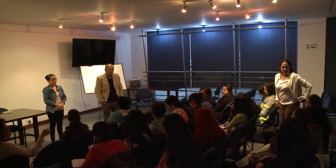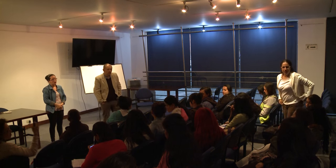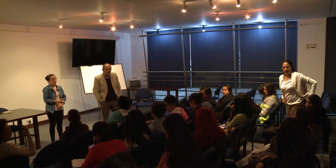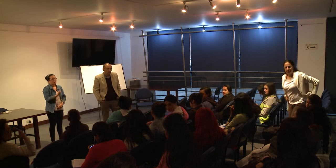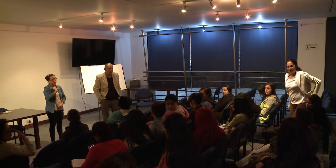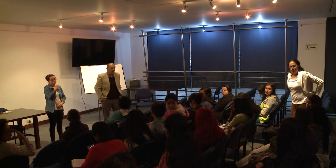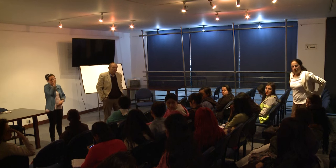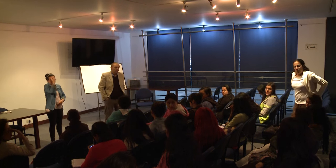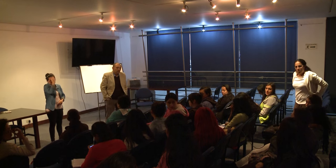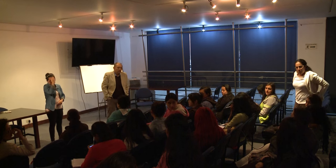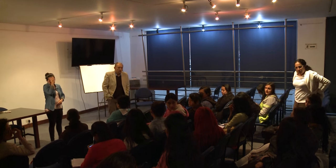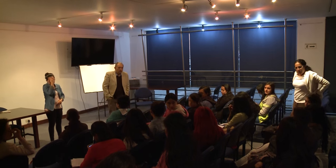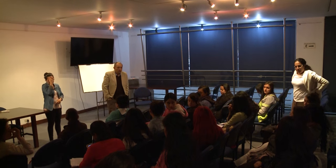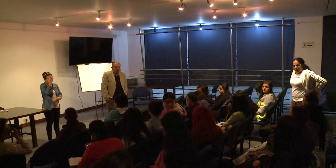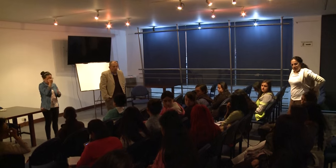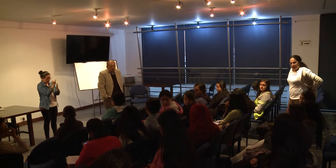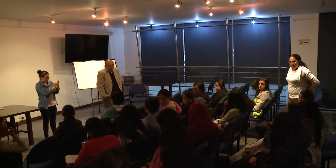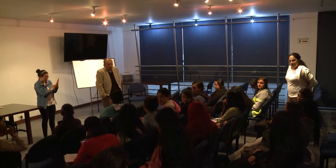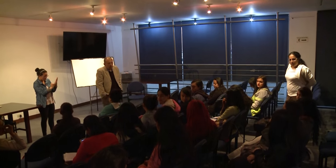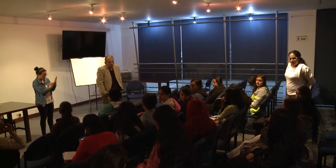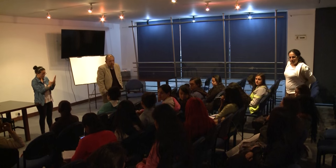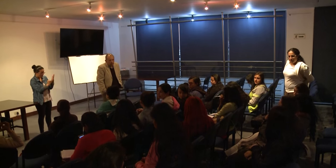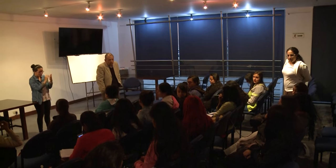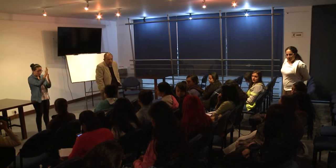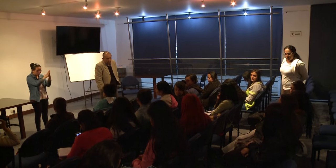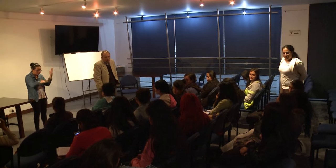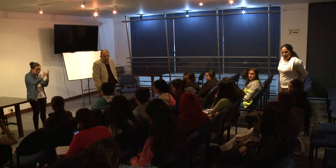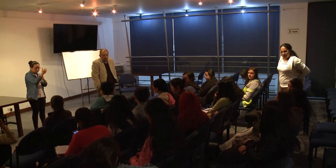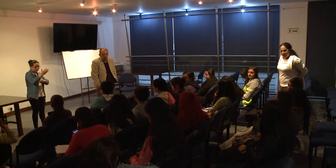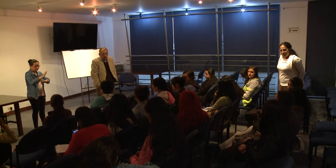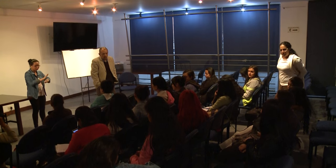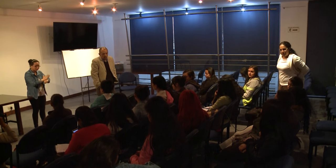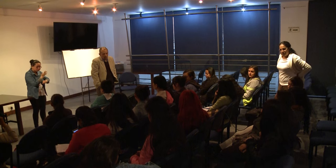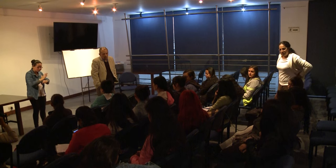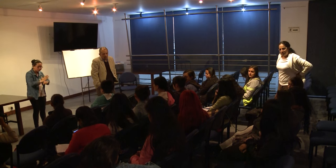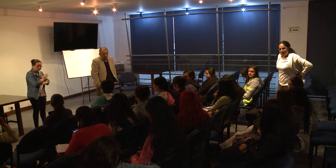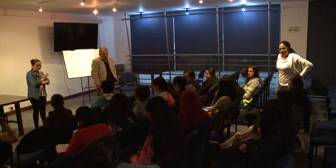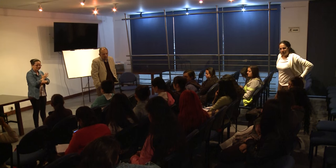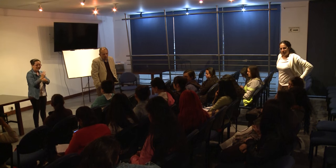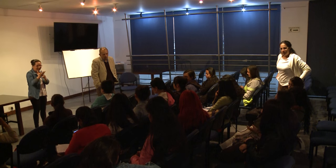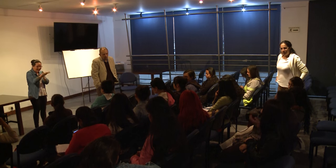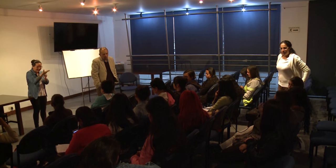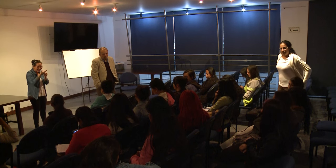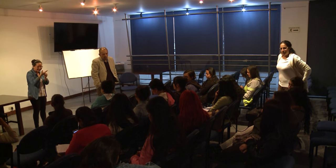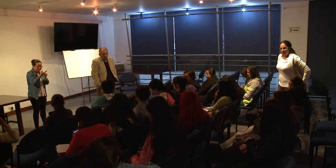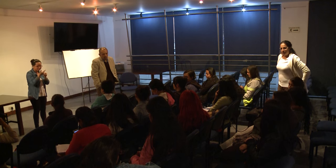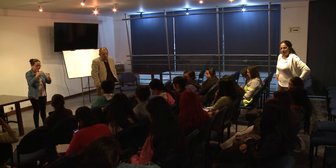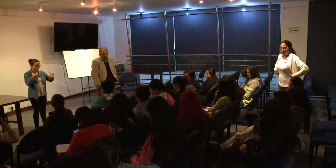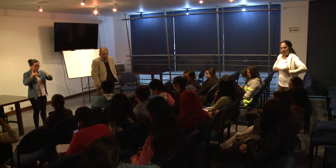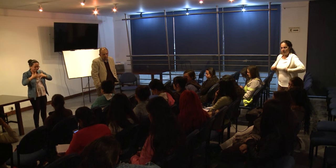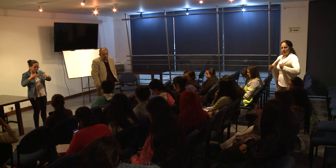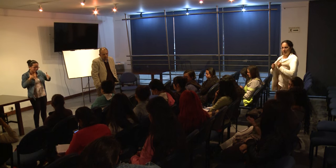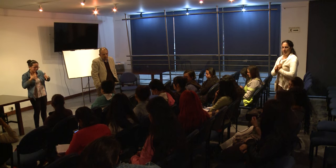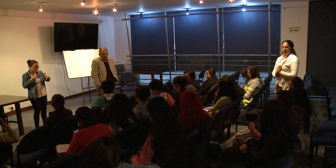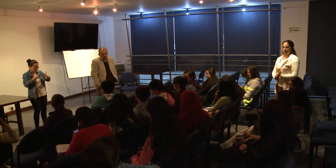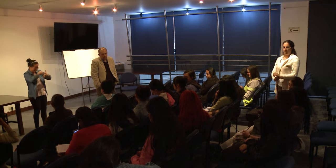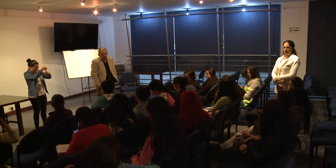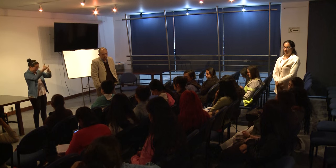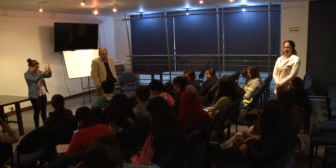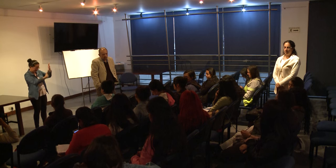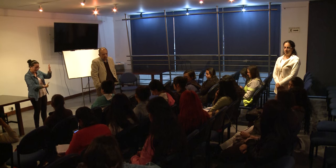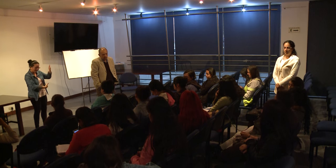Considero que tanto el dibujo como la pintura, como la música, como las artes dramáticas, todo este tipo de